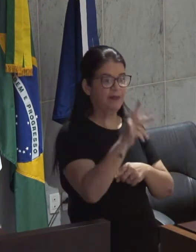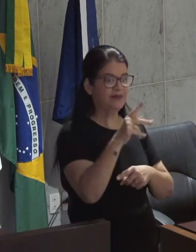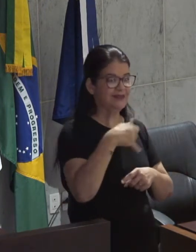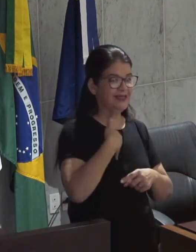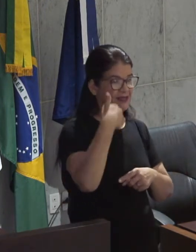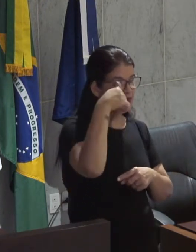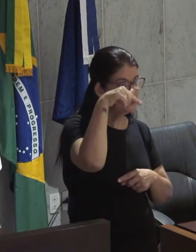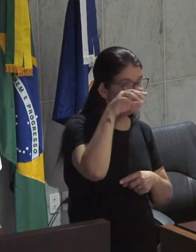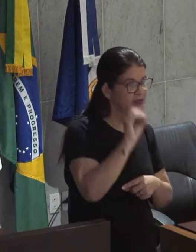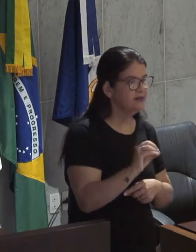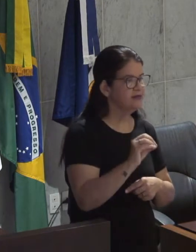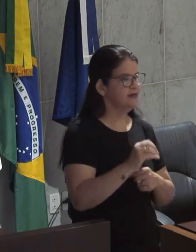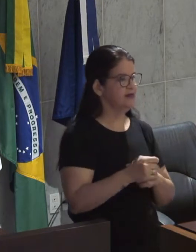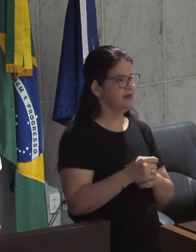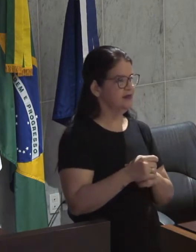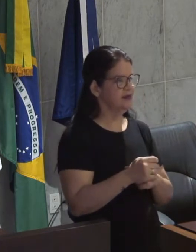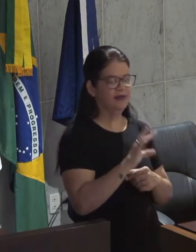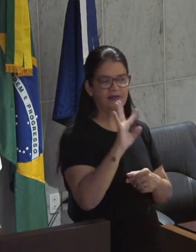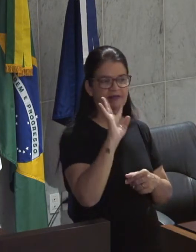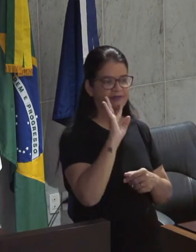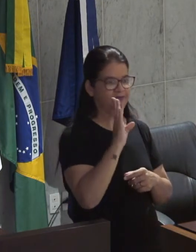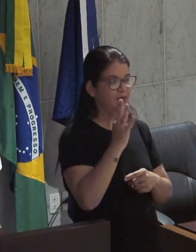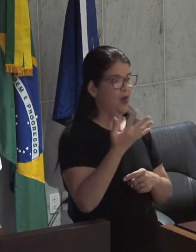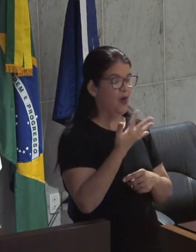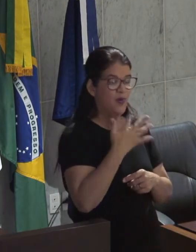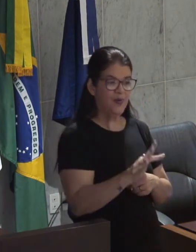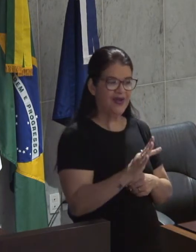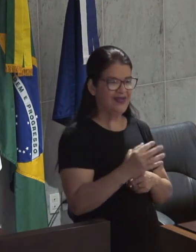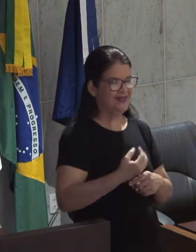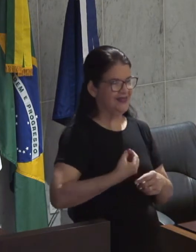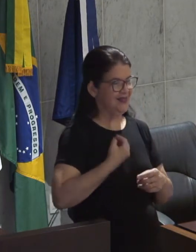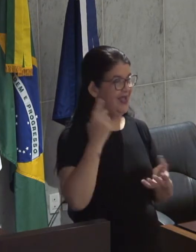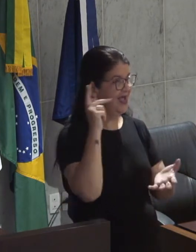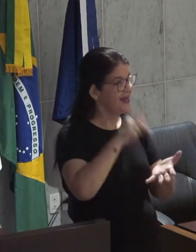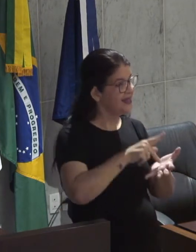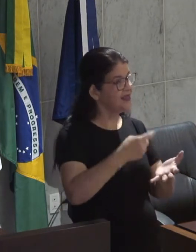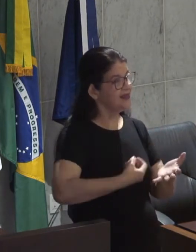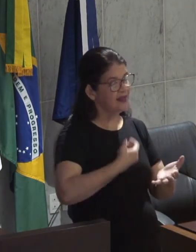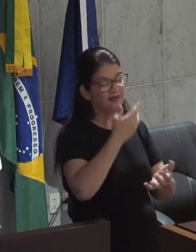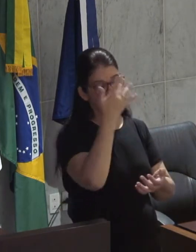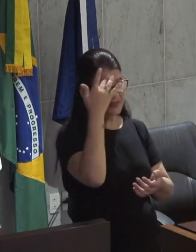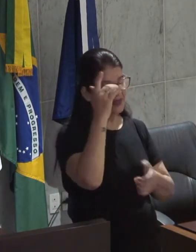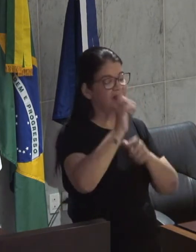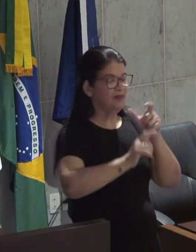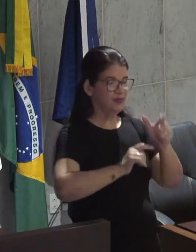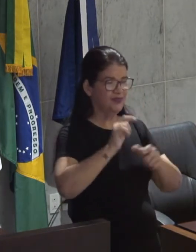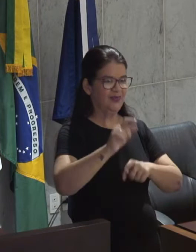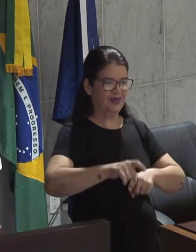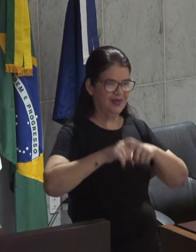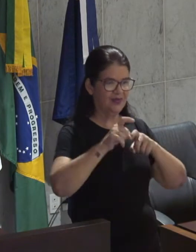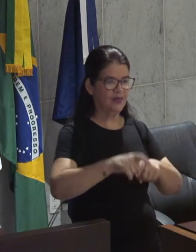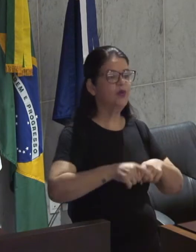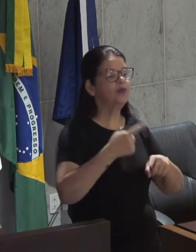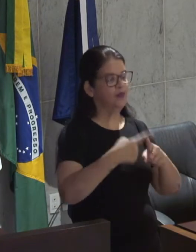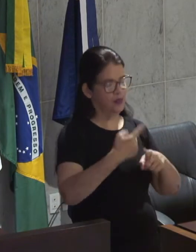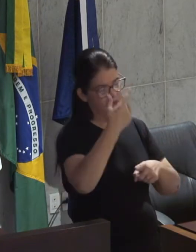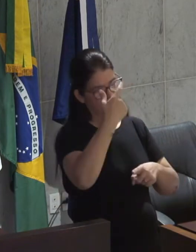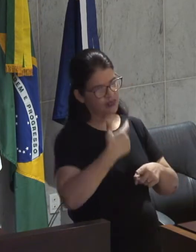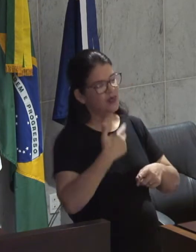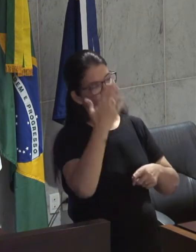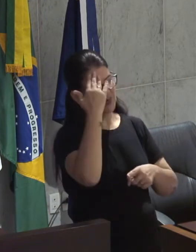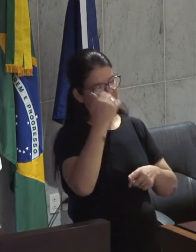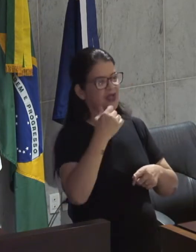de idade, desconhecendo a realidade da vida do trabalhador. Porque eu sou agricultor familiar e eu sei. Para a gente continuar